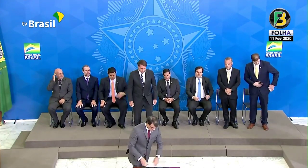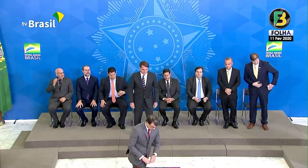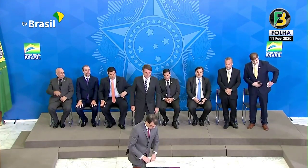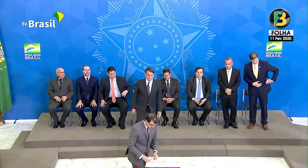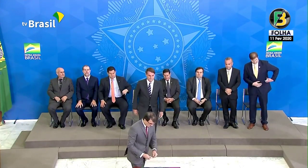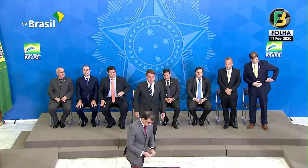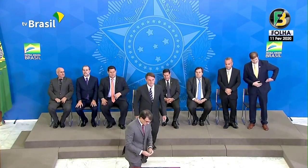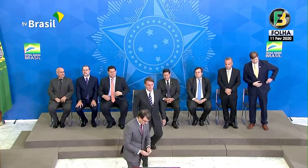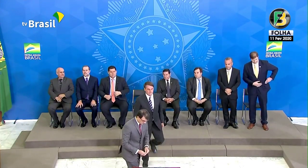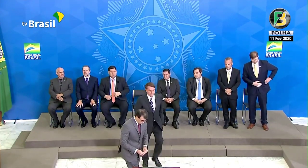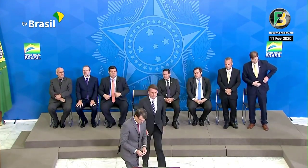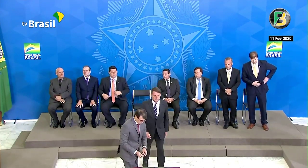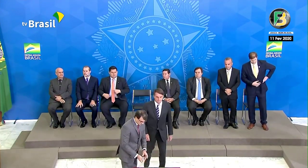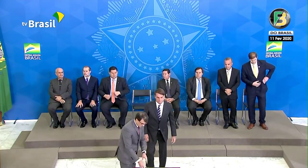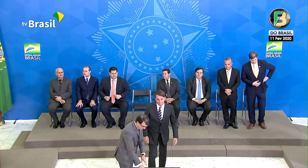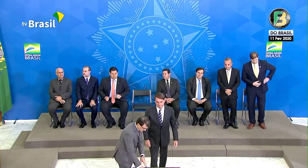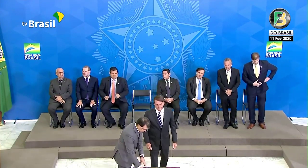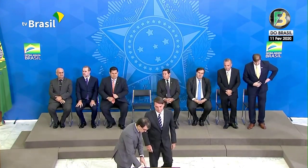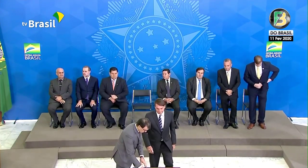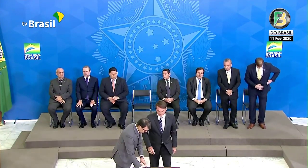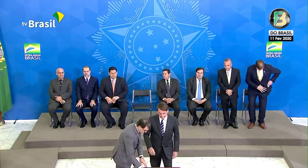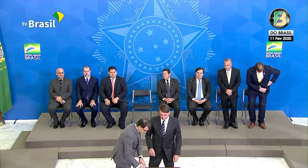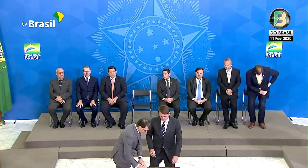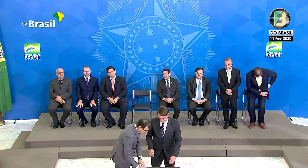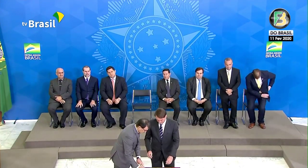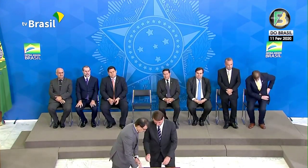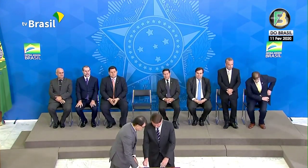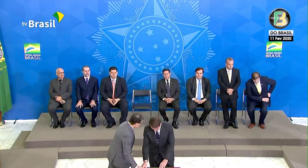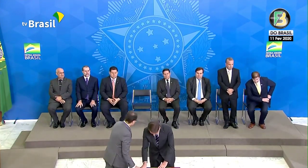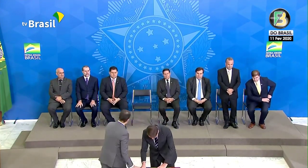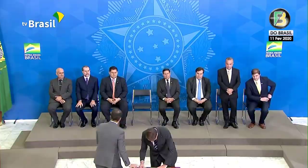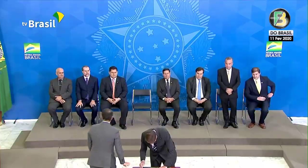de Estado do Desenvolvimento Regional.